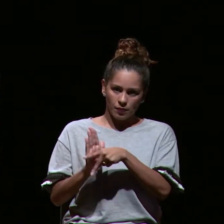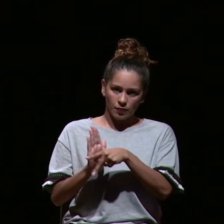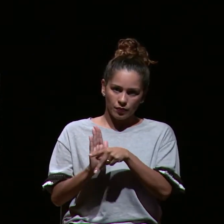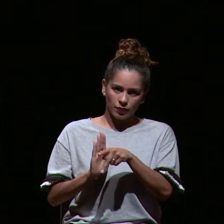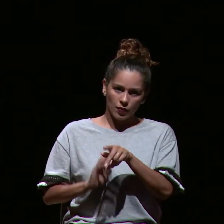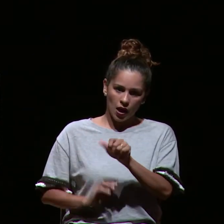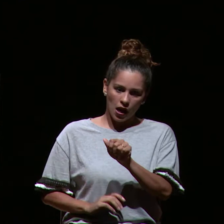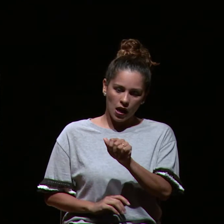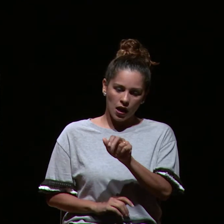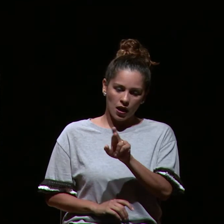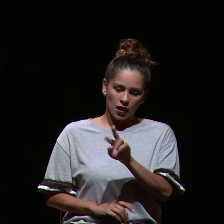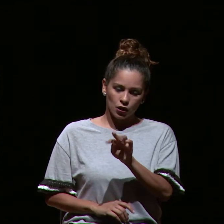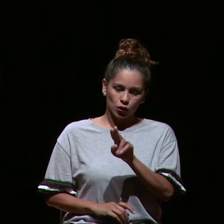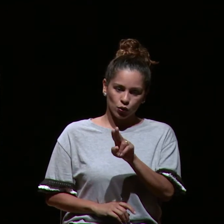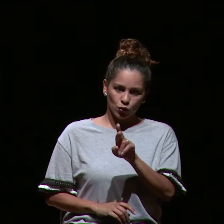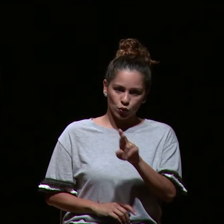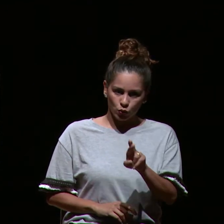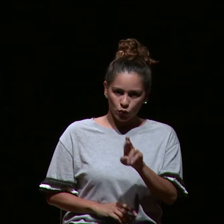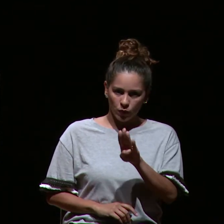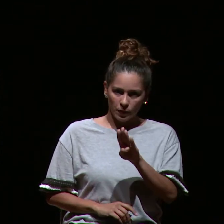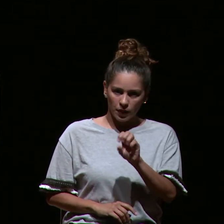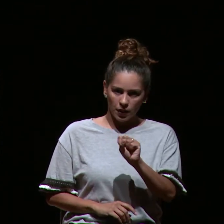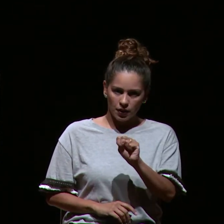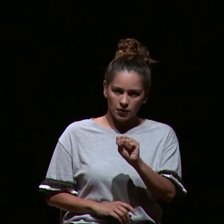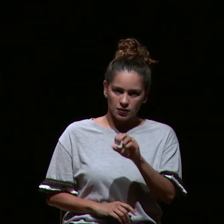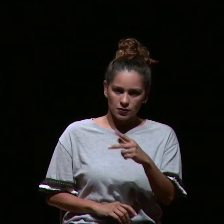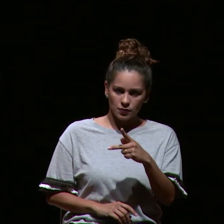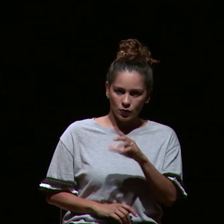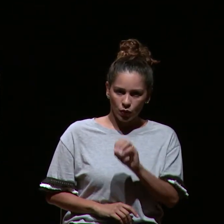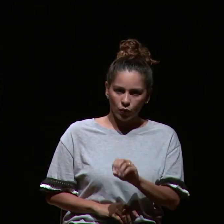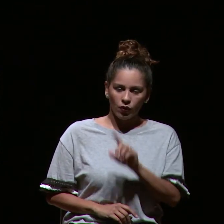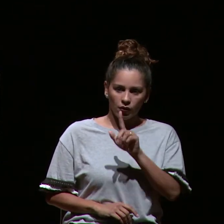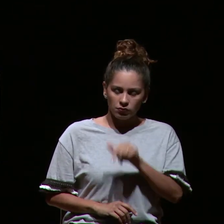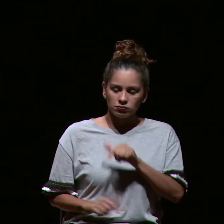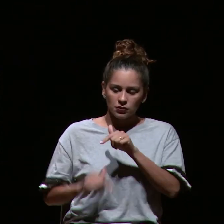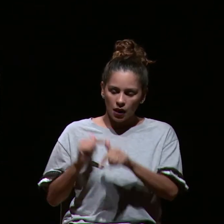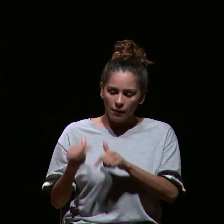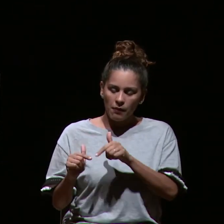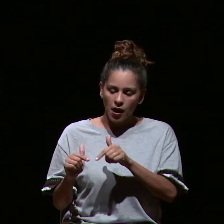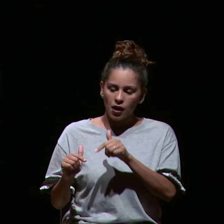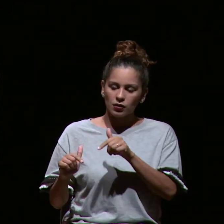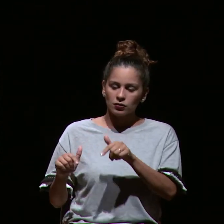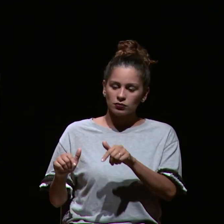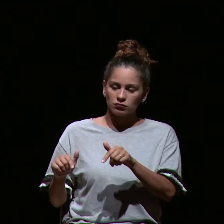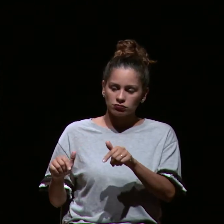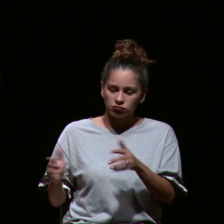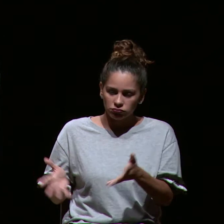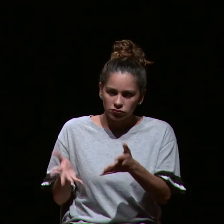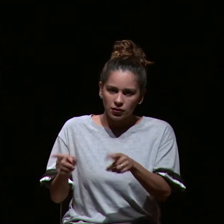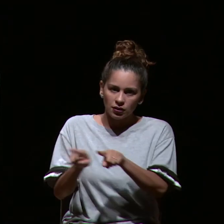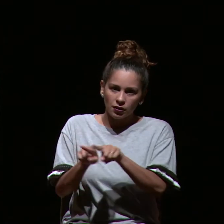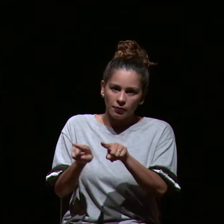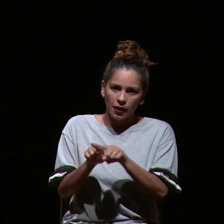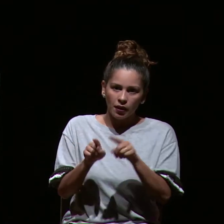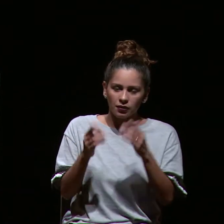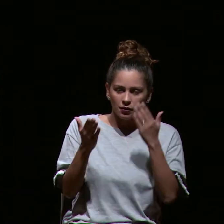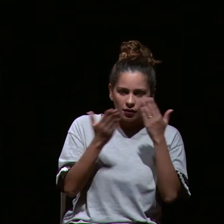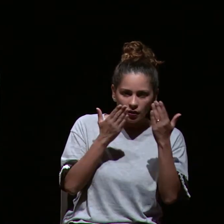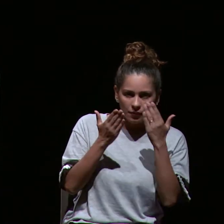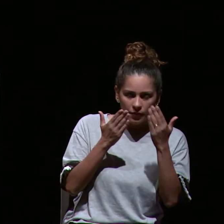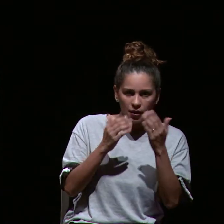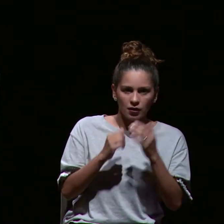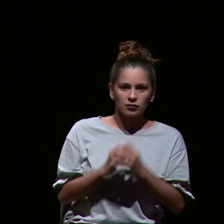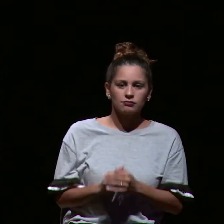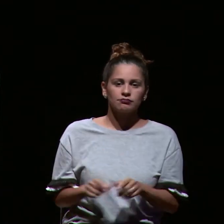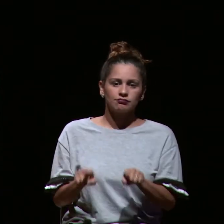apenas terapêutico. Neste sentido, o desejo do pobre, além de força desestruturante da sociedade, tal